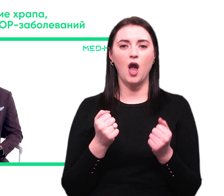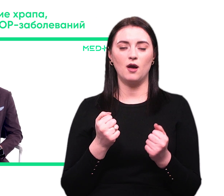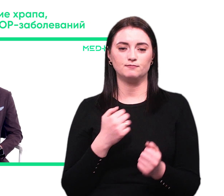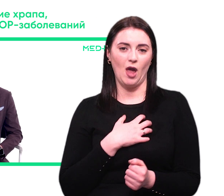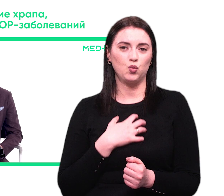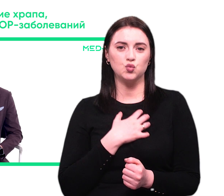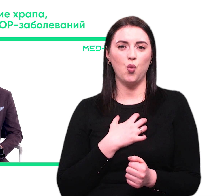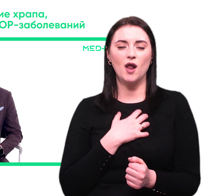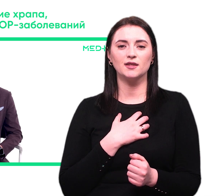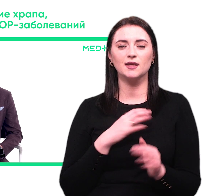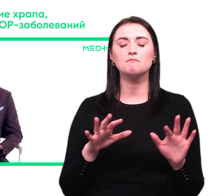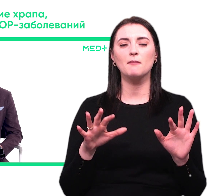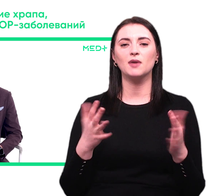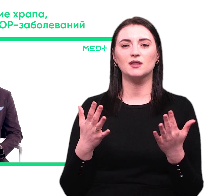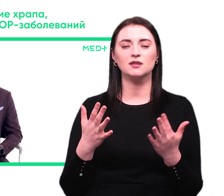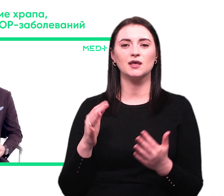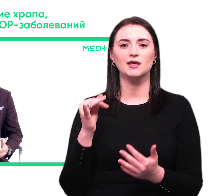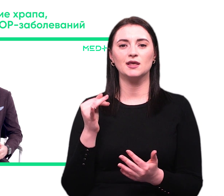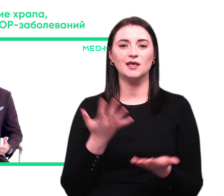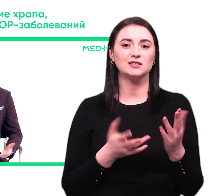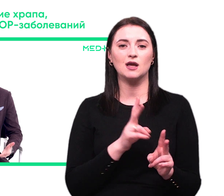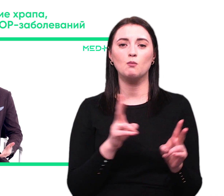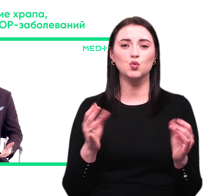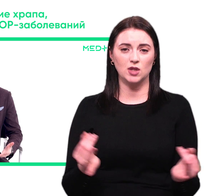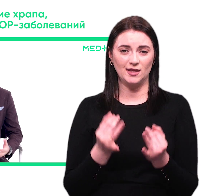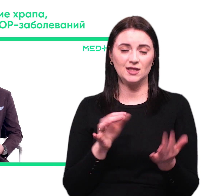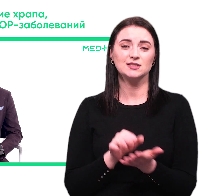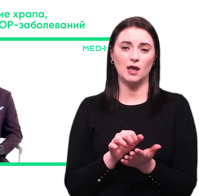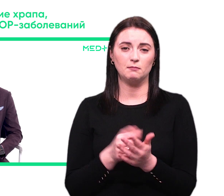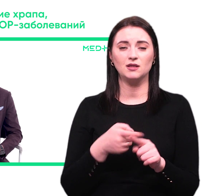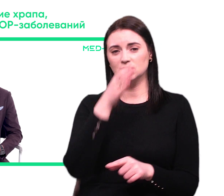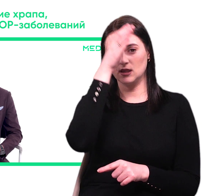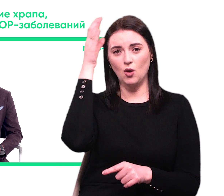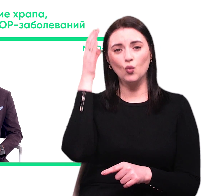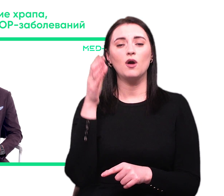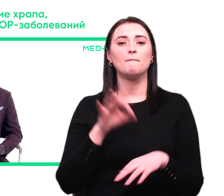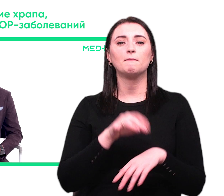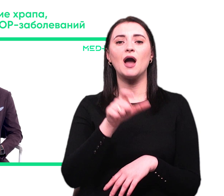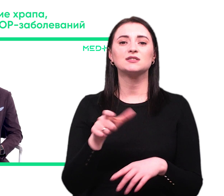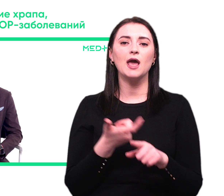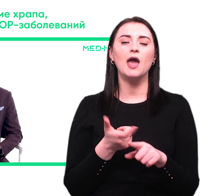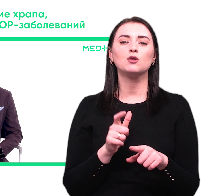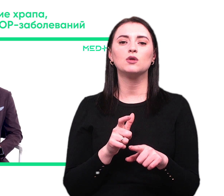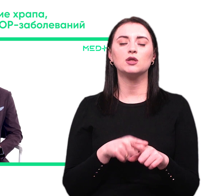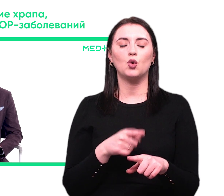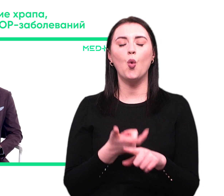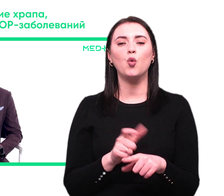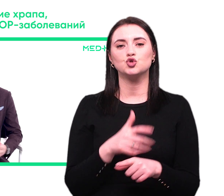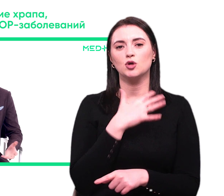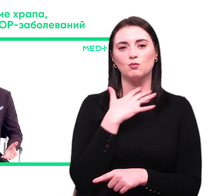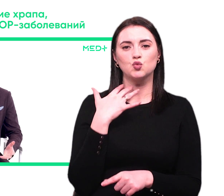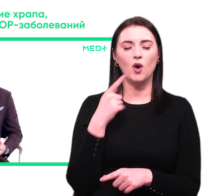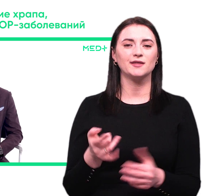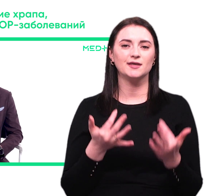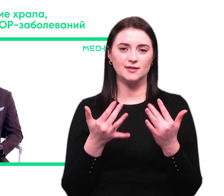актуальный момент. И если кому-то интересно, занимайтесь этой наукой, потому что пациентов этих очень много. И они